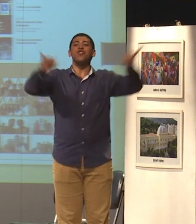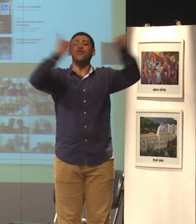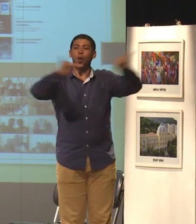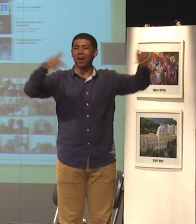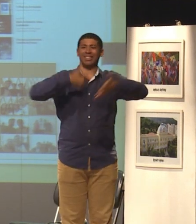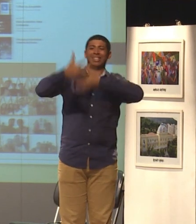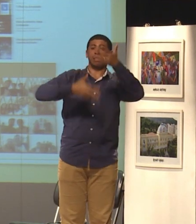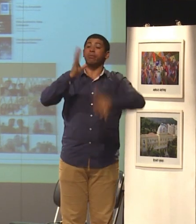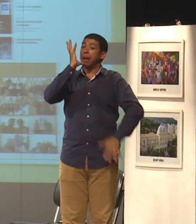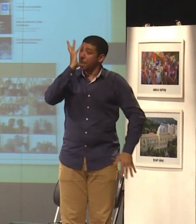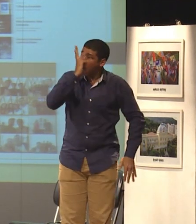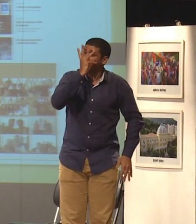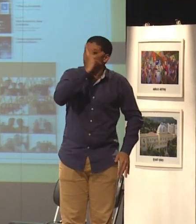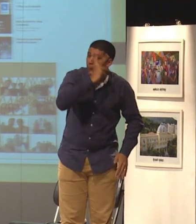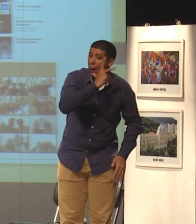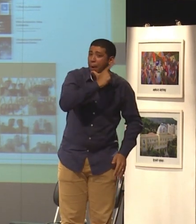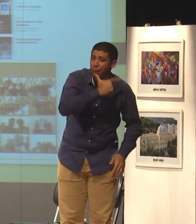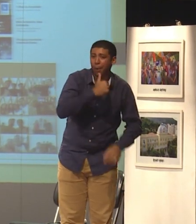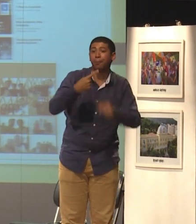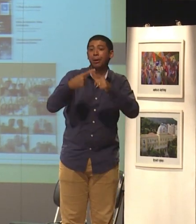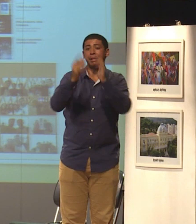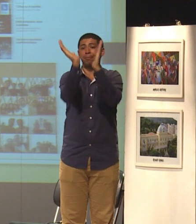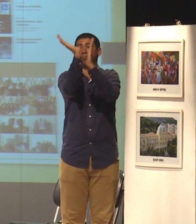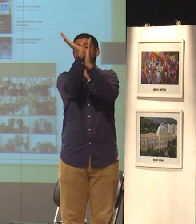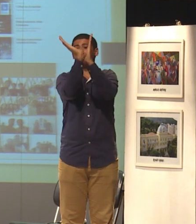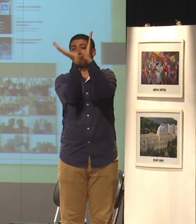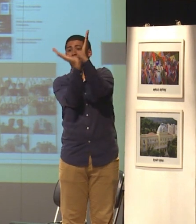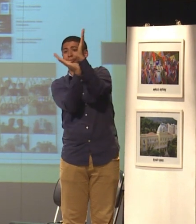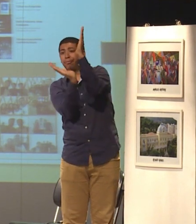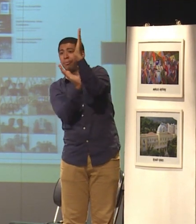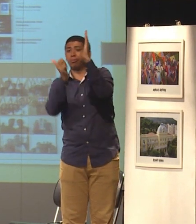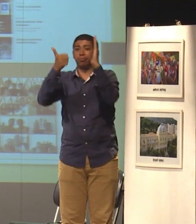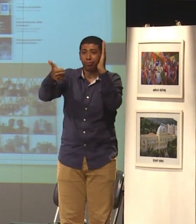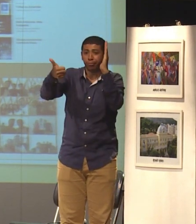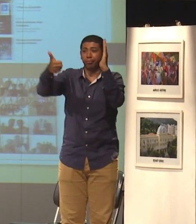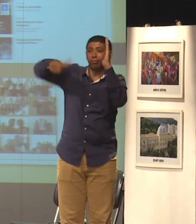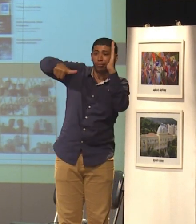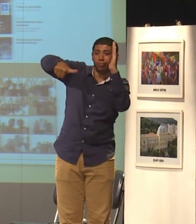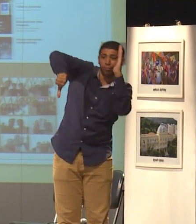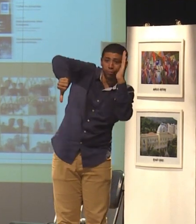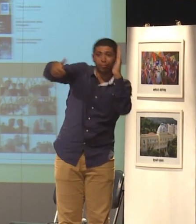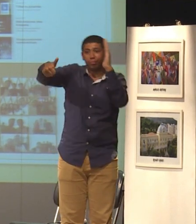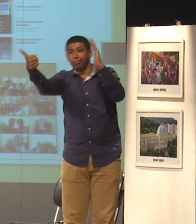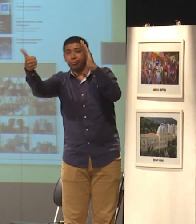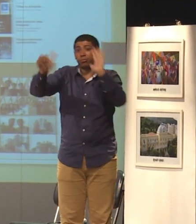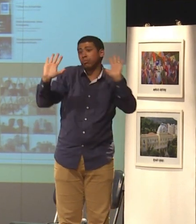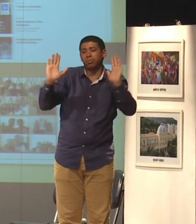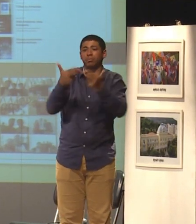para filmar, para poder divulgar. É uma coisa muito mais demorada, porque tem um tempo, né? Tem